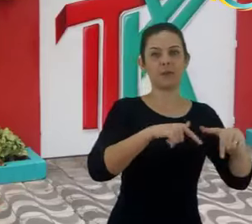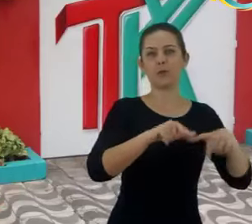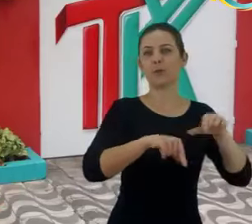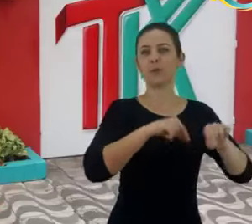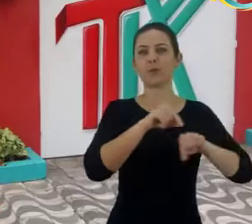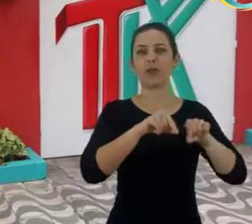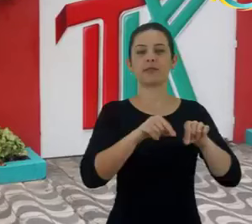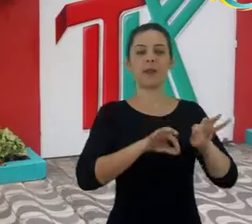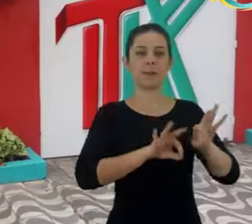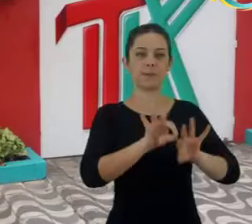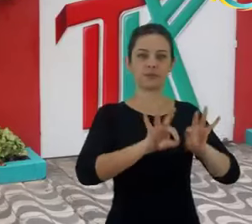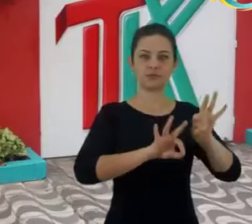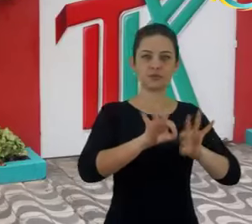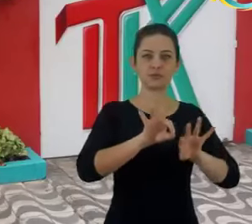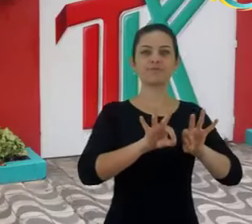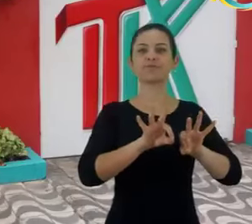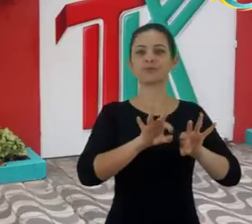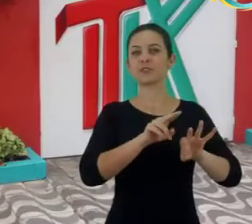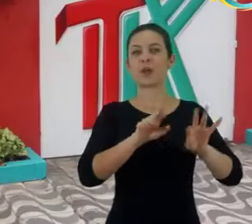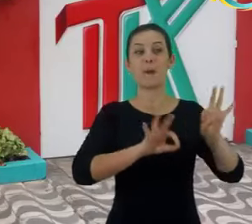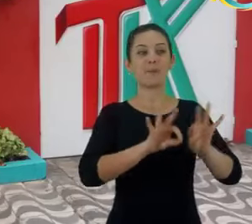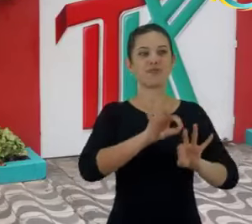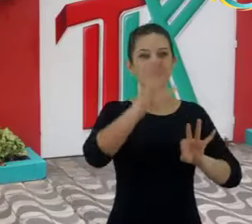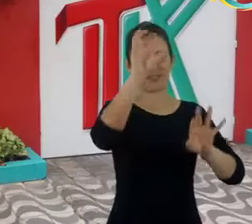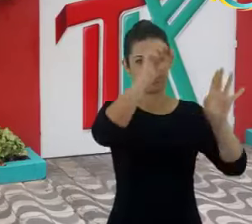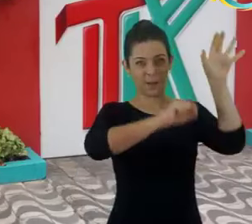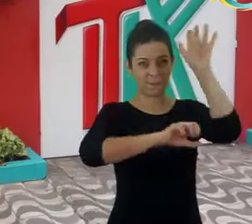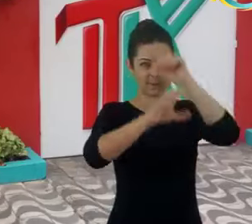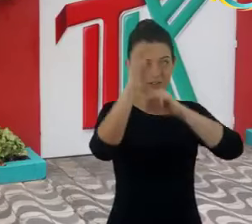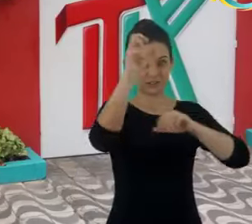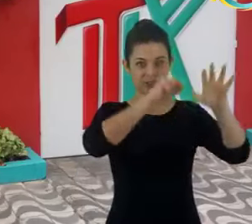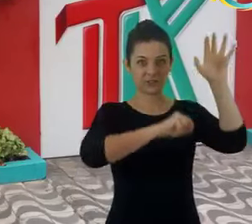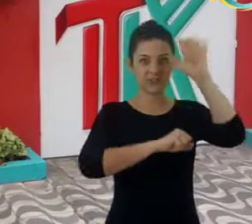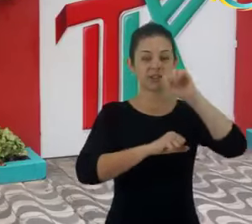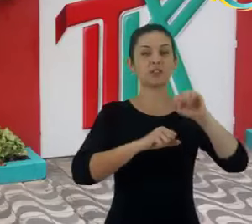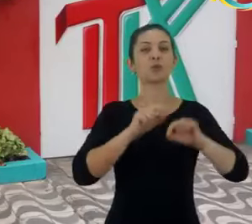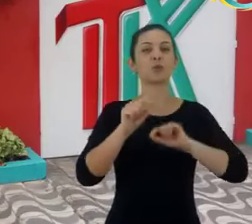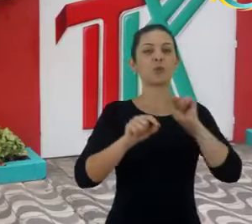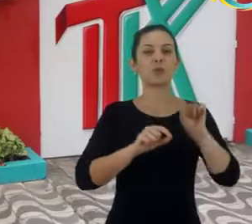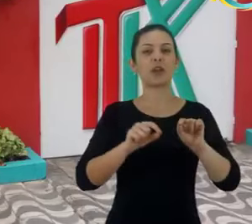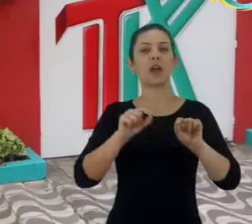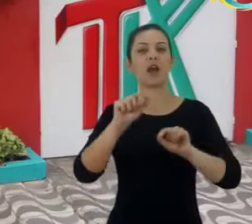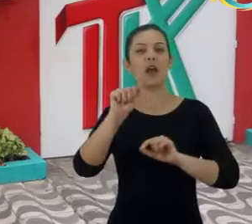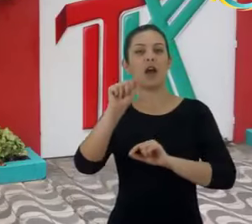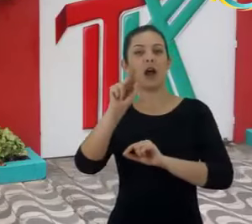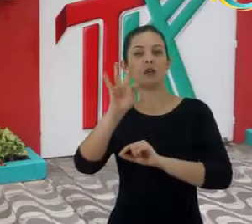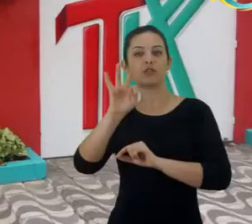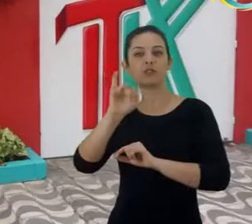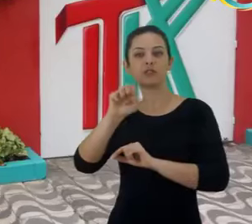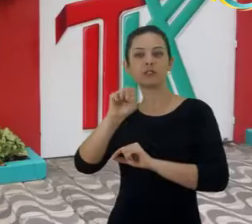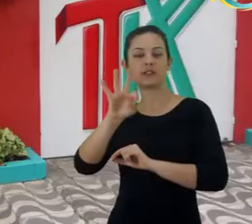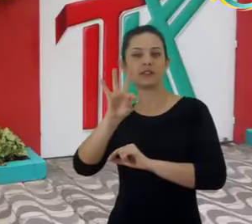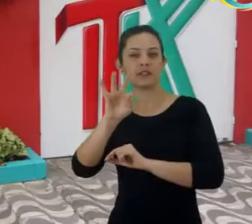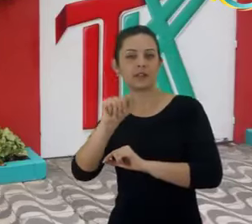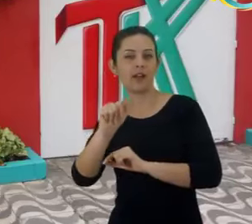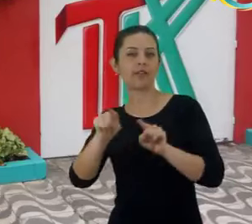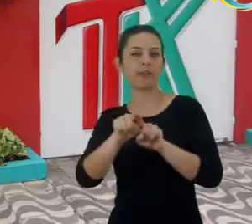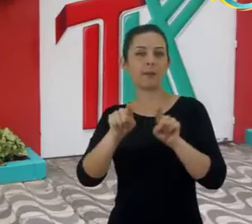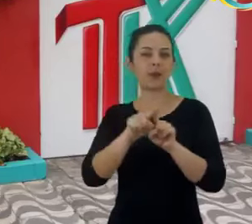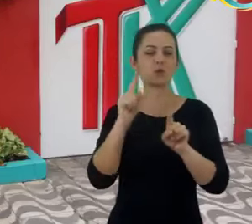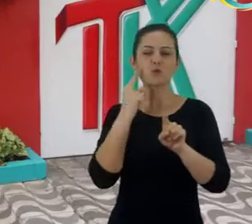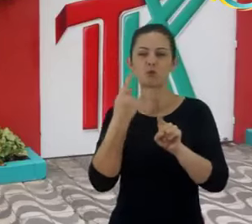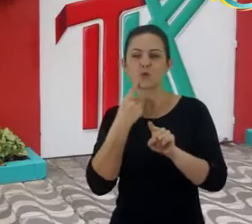de trabalho que é esse de projeto, chama Projeto Aprendiz, onde a gente trabalha com autistas, deficiência